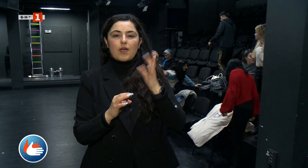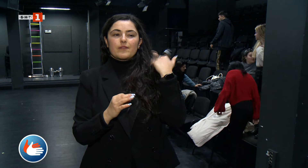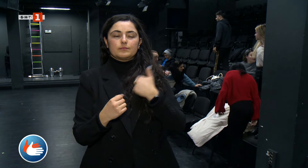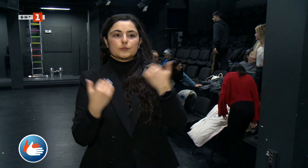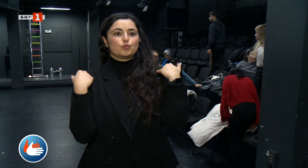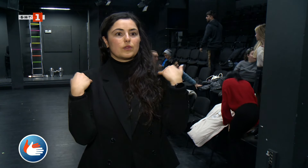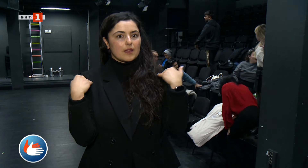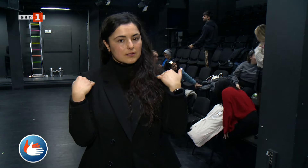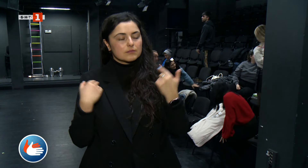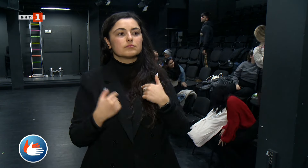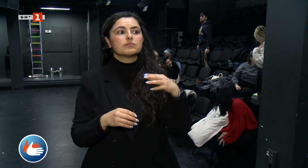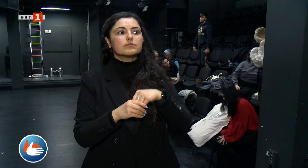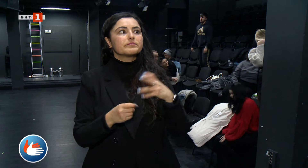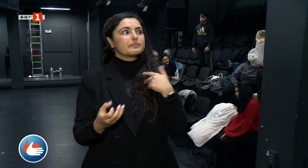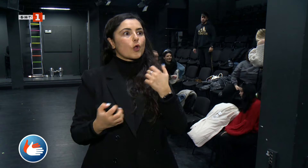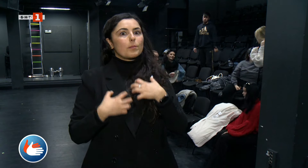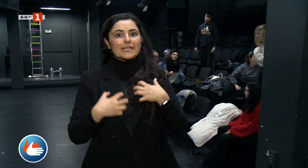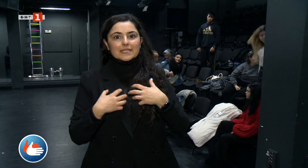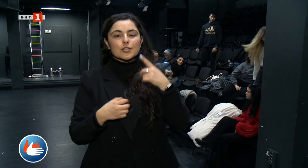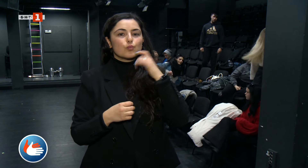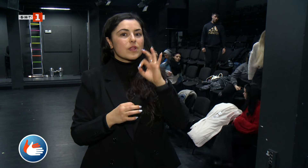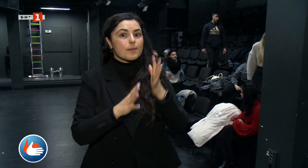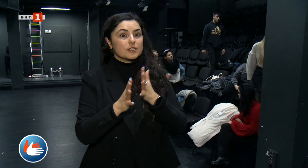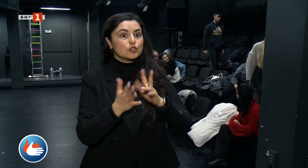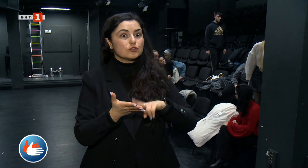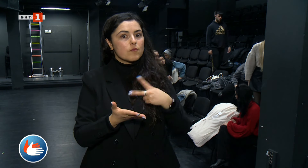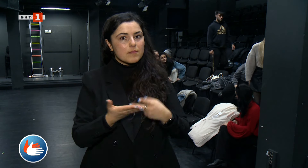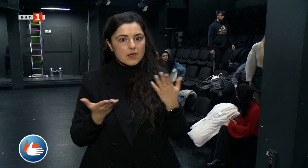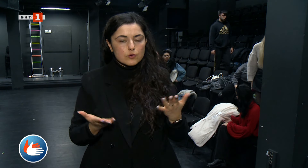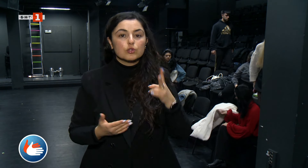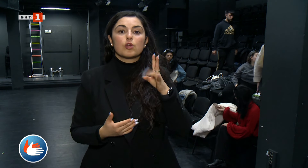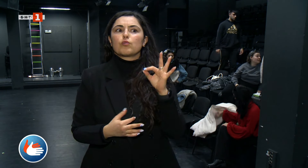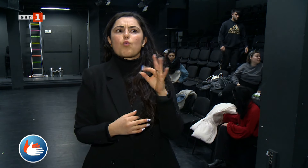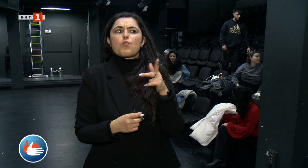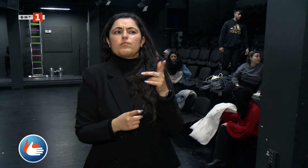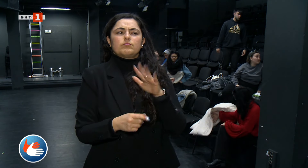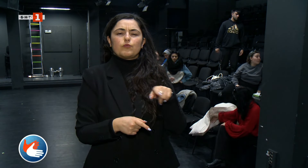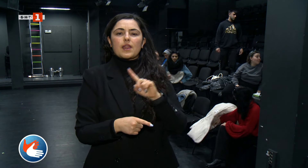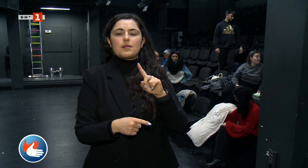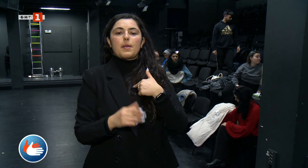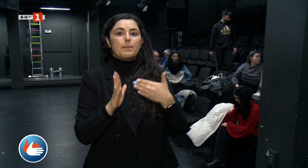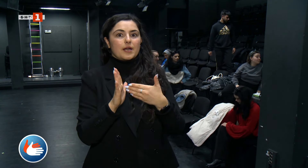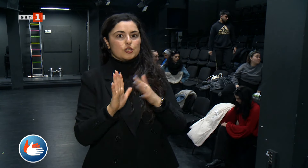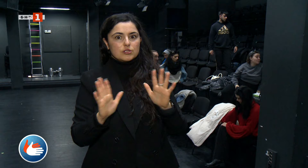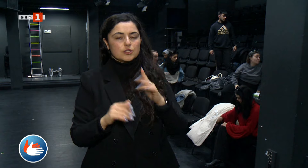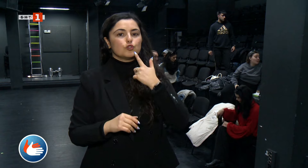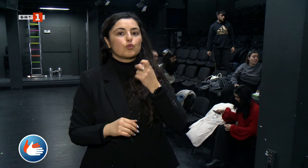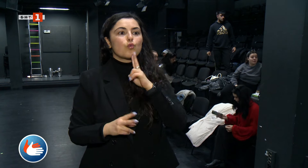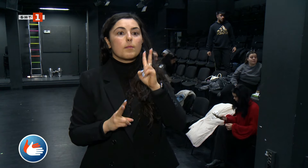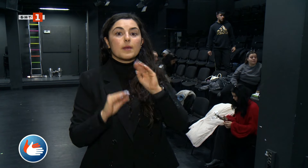Във времето, в което бях студентка, се притеснявах много, защото нямаше жестов превод, но това не ми пречеше.